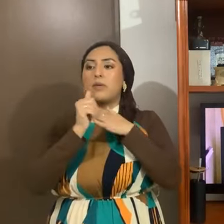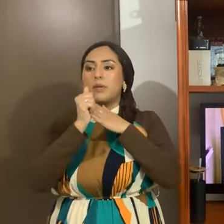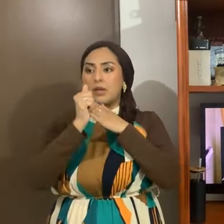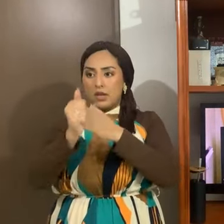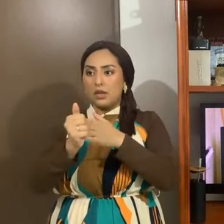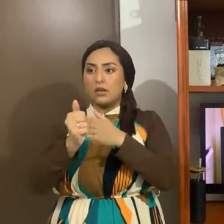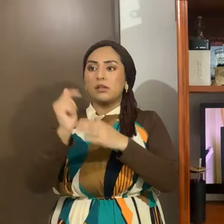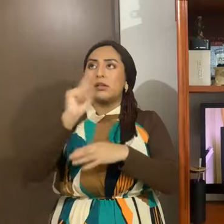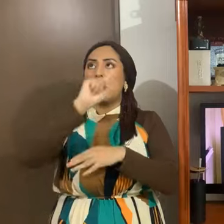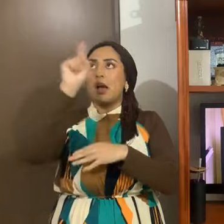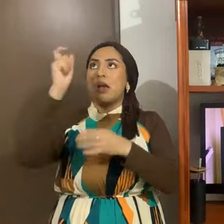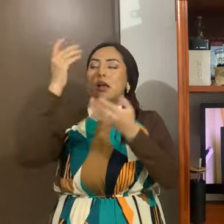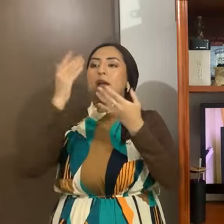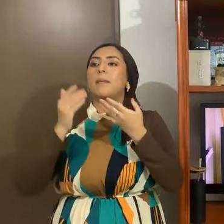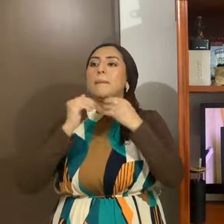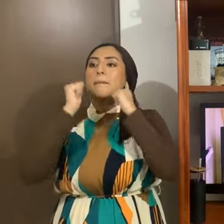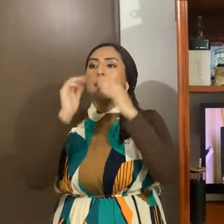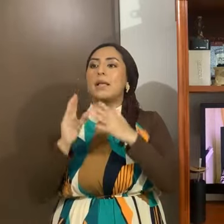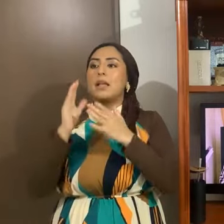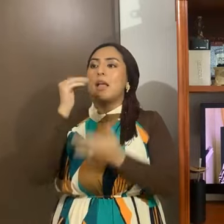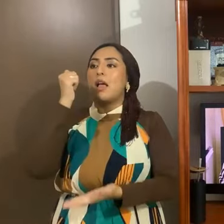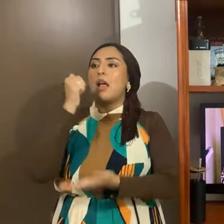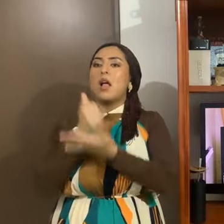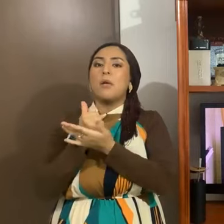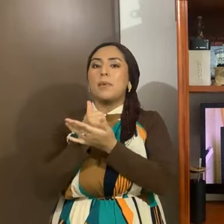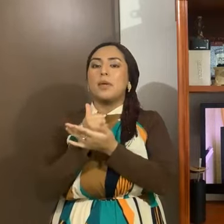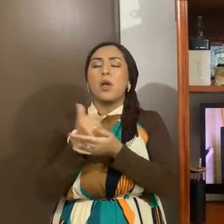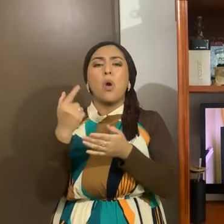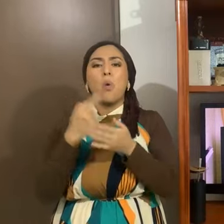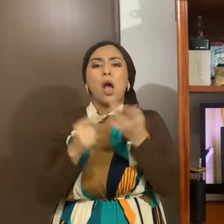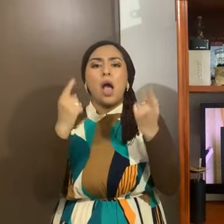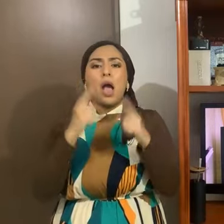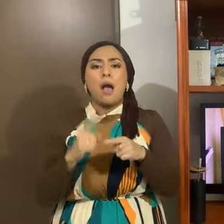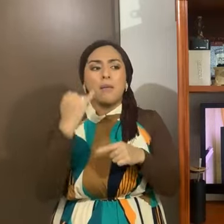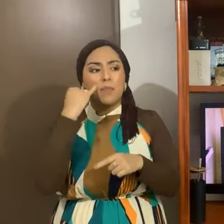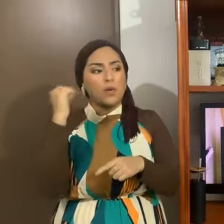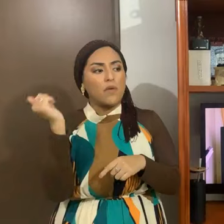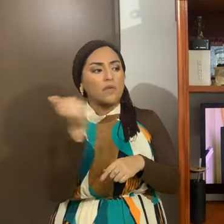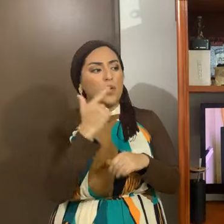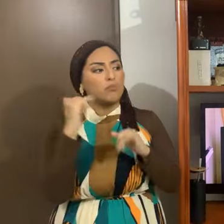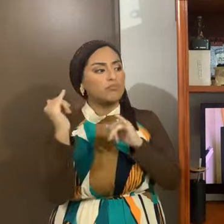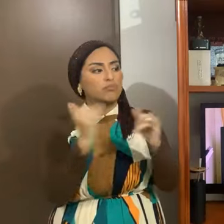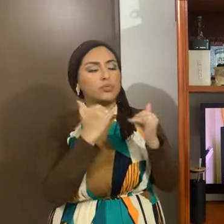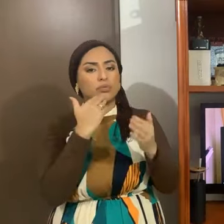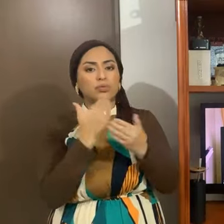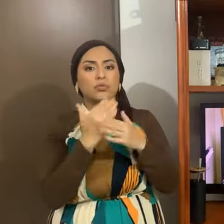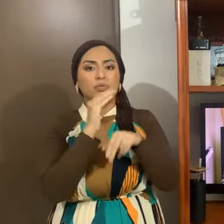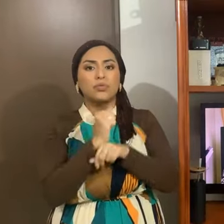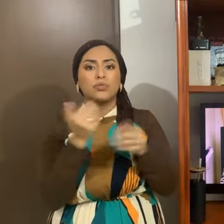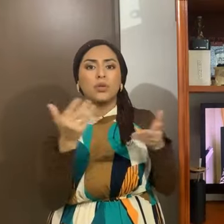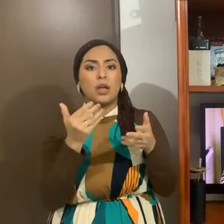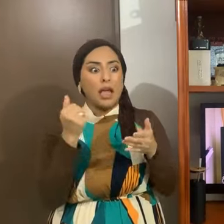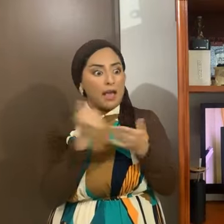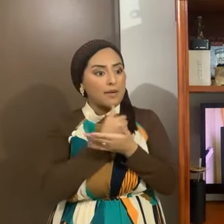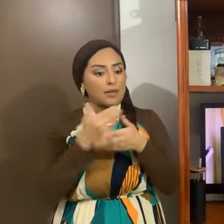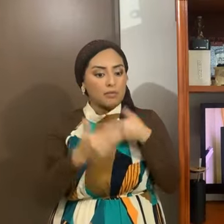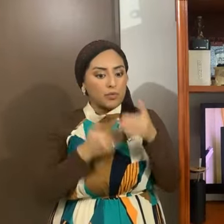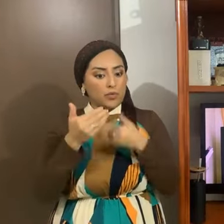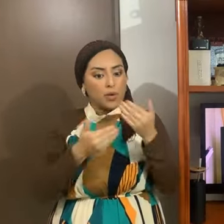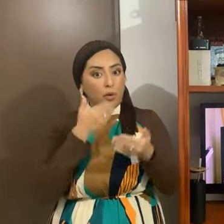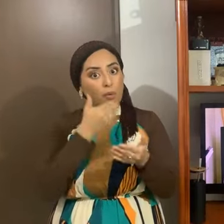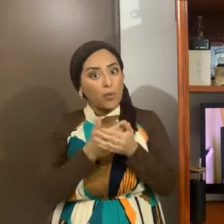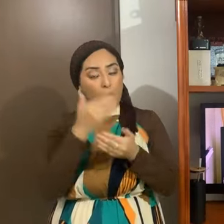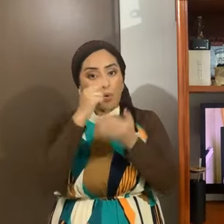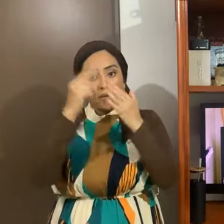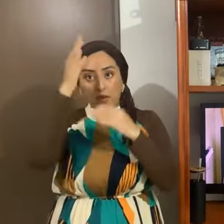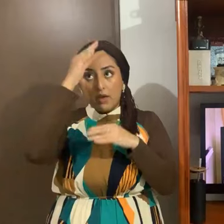tu bendición, ayúdame. ¿Qué va a ocurrir si todos tenemos ese buen hábito? Que todo saldrá bien, que el